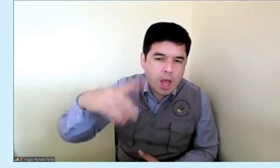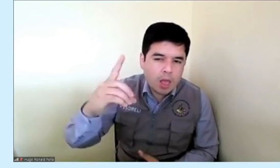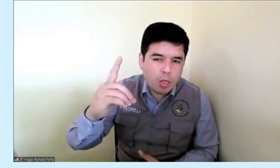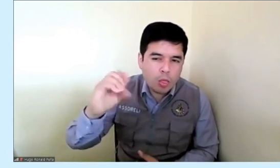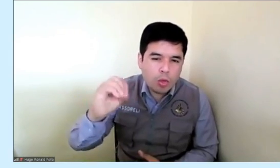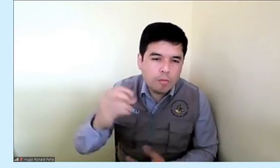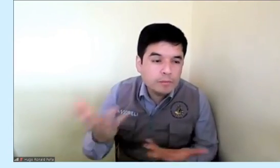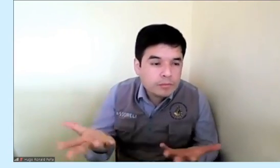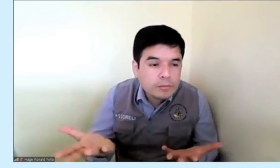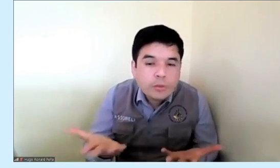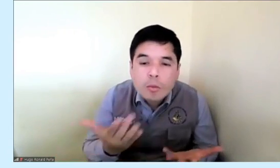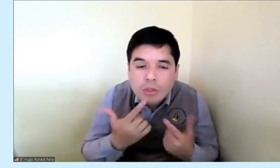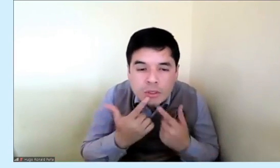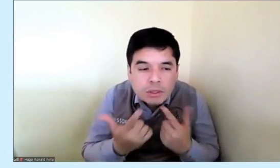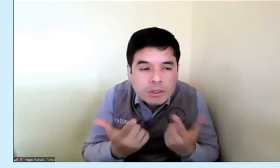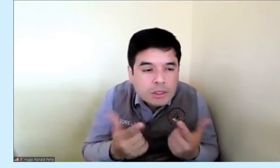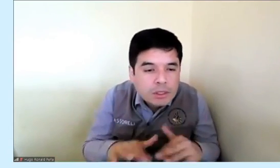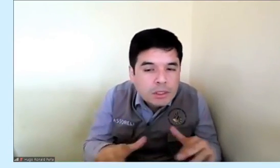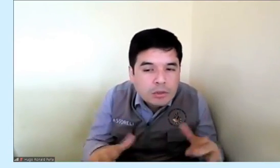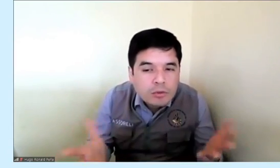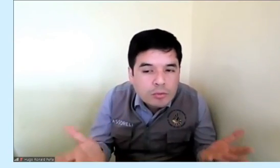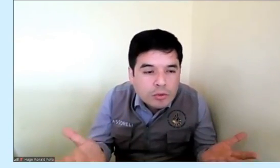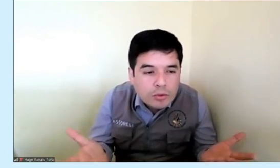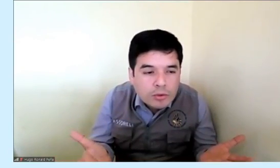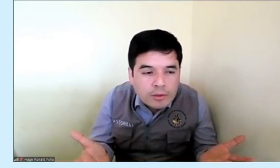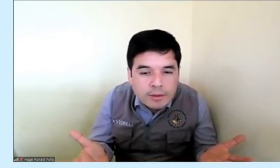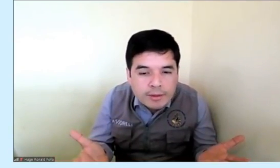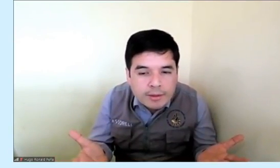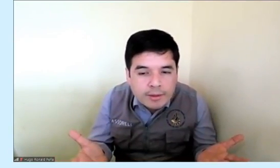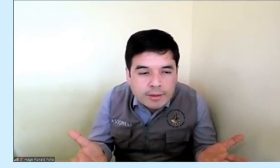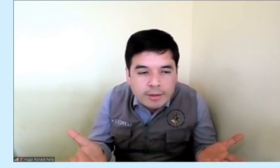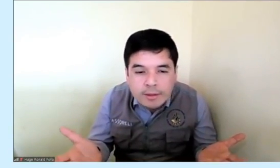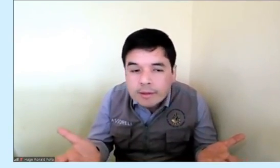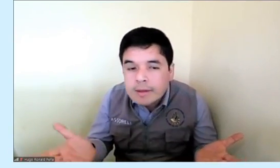¿Cómo se dice cuándo? ¿Cómo se dice cuándo? Niños, ¿cómo se dice?